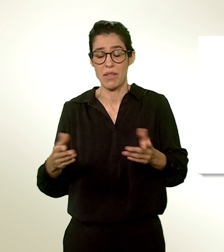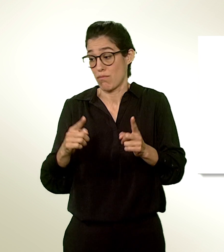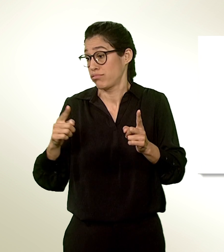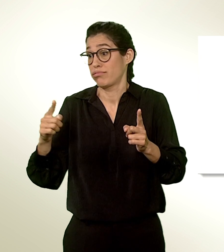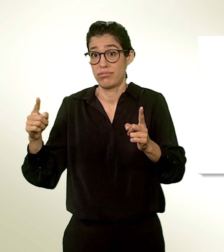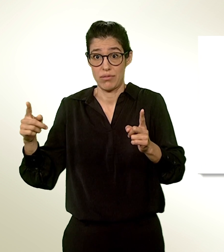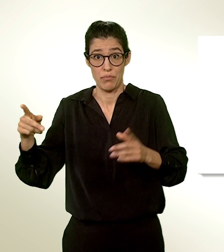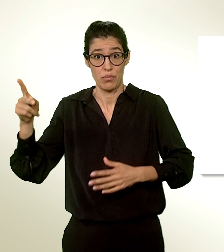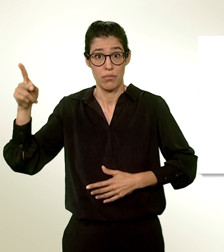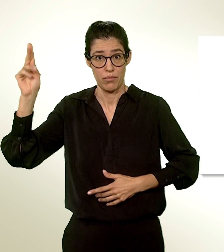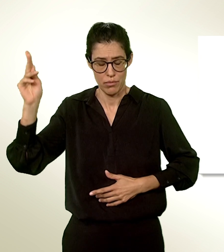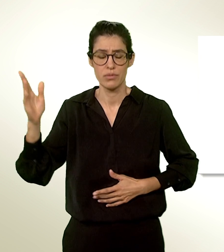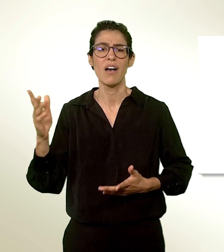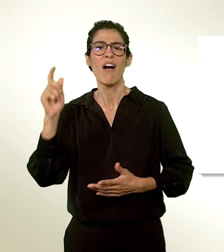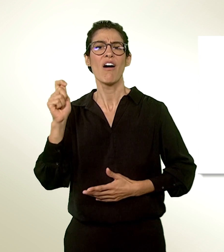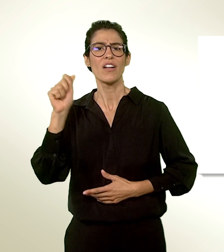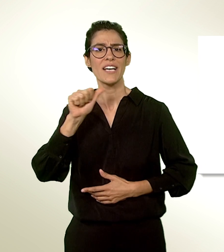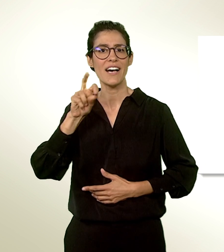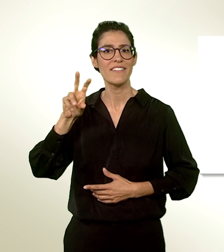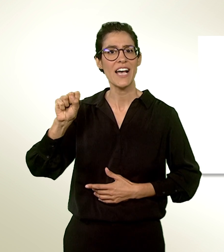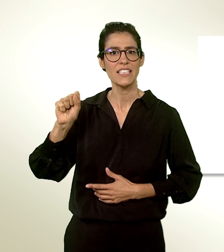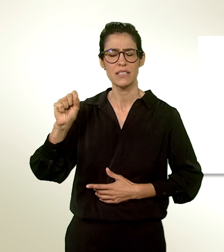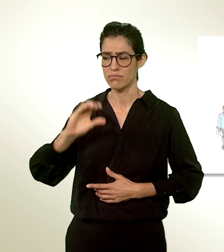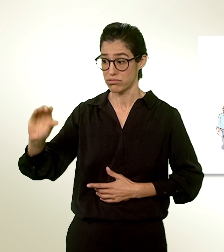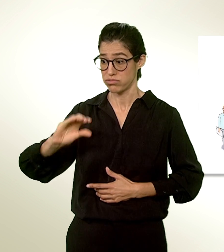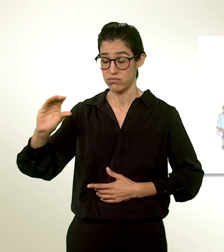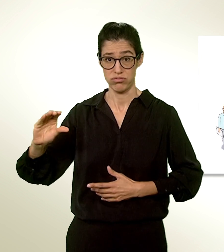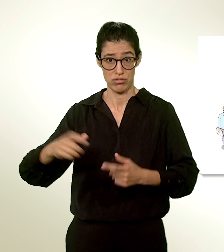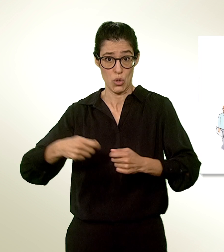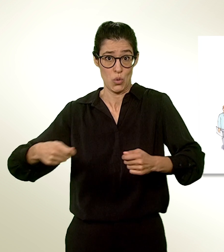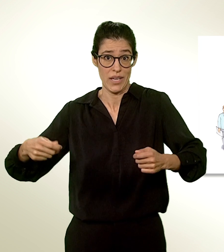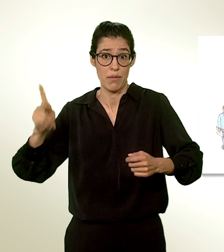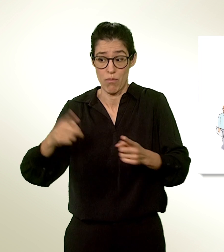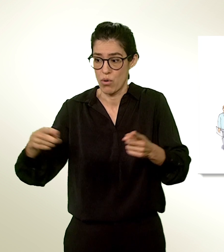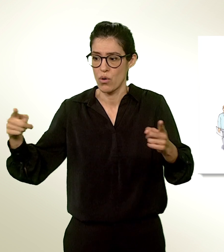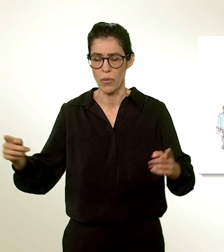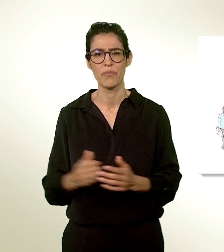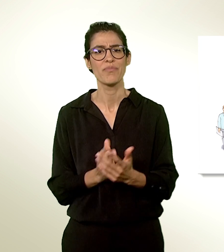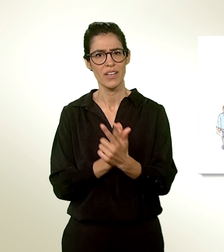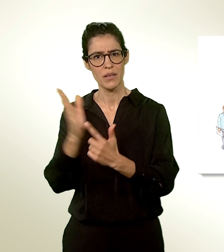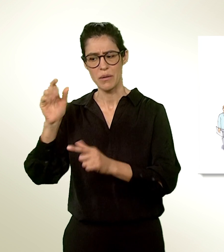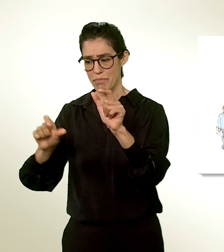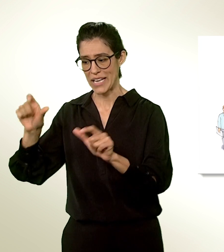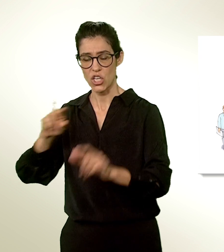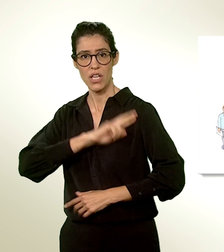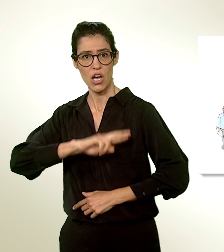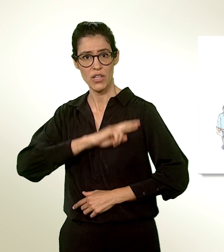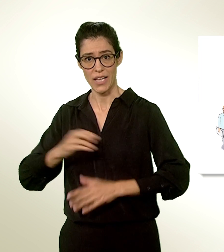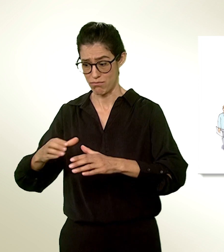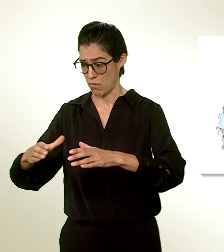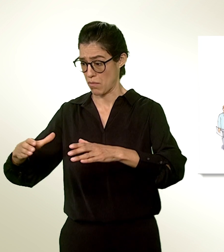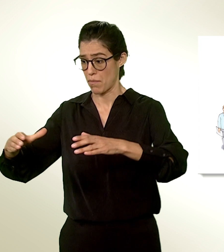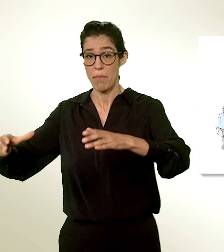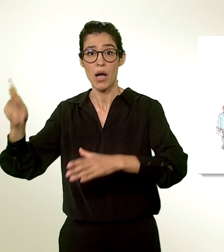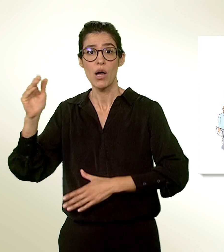rentes AVS sont donc versées pendant une période de plus en plus longue. Ensuite, le nombre de retraités croît plus vite que le nombre des